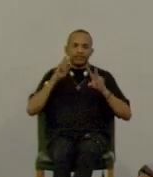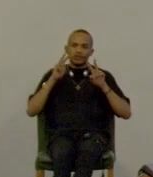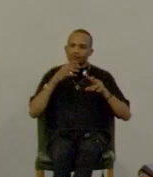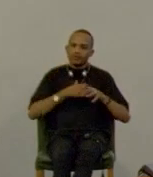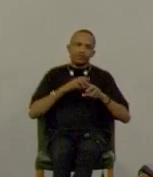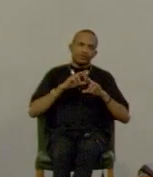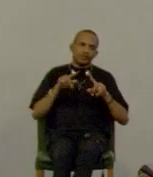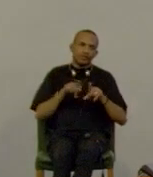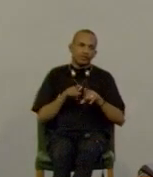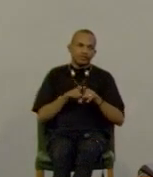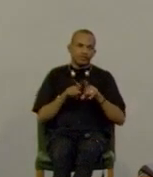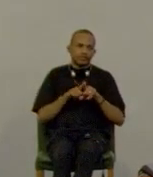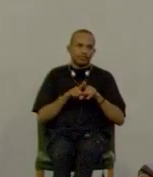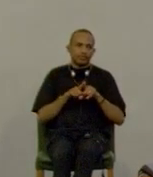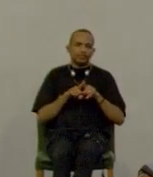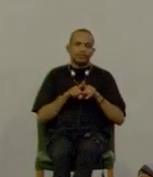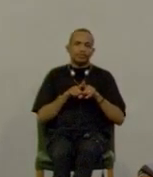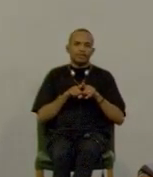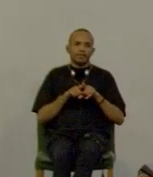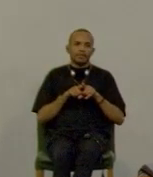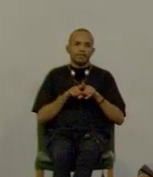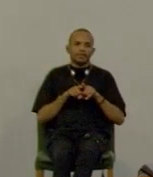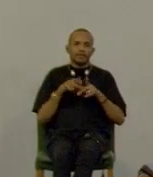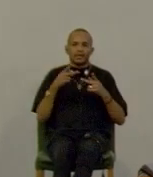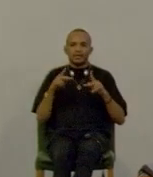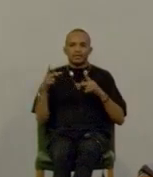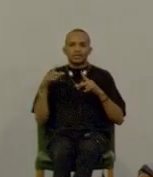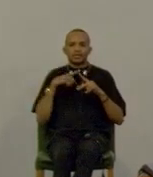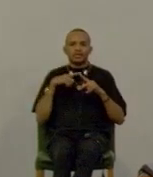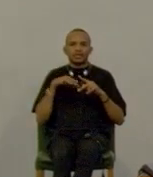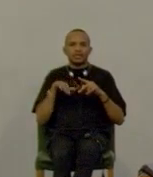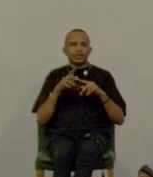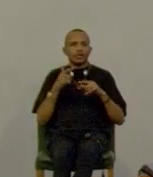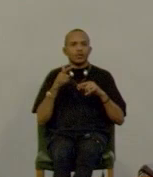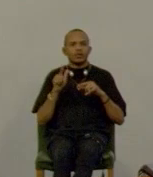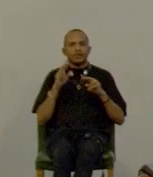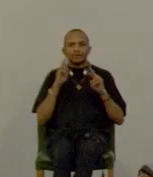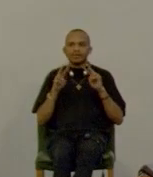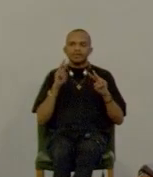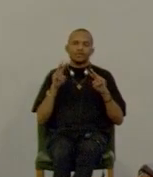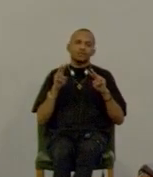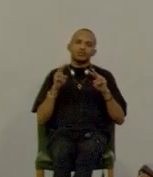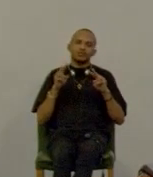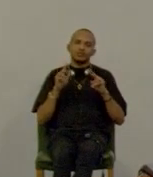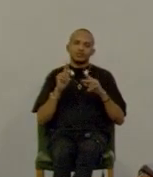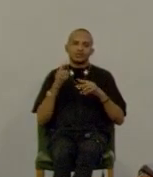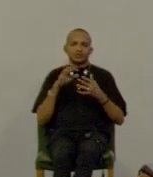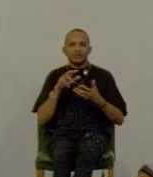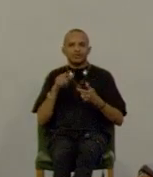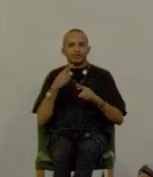né, verem outras grafias do mundo, eles têm uma outra visão de geografia e biologia